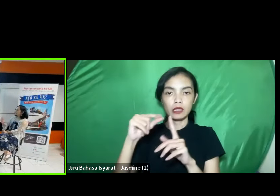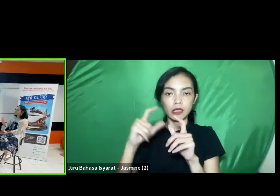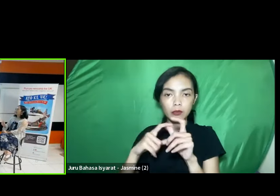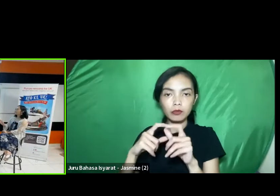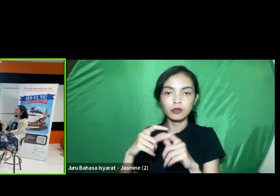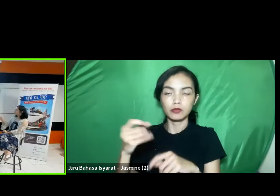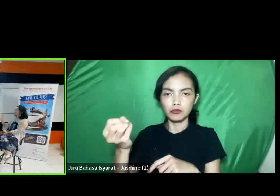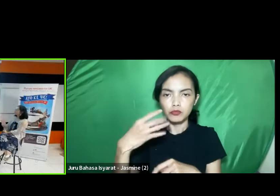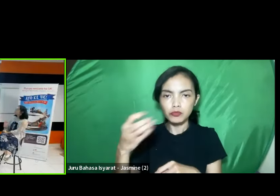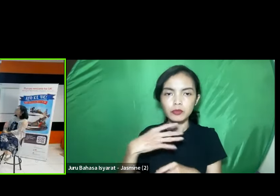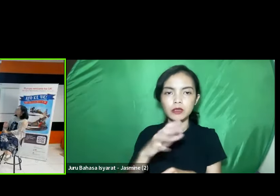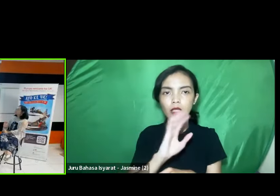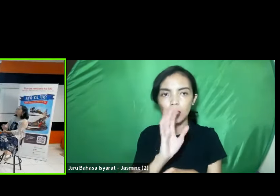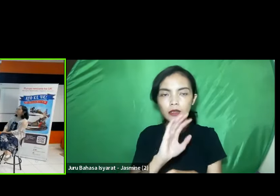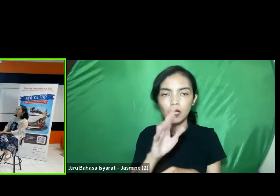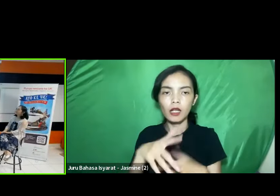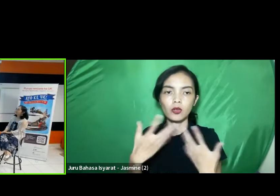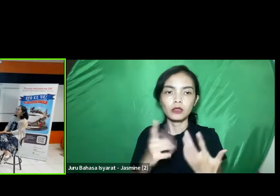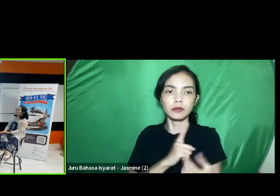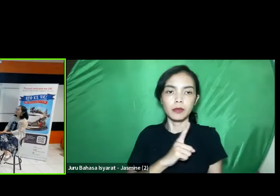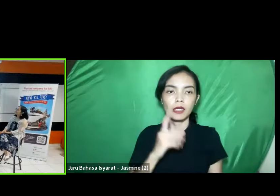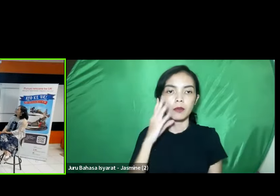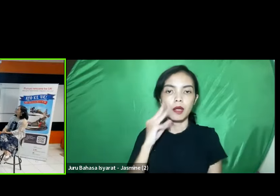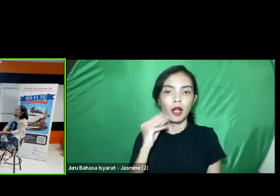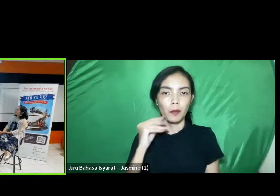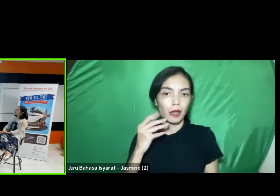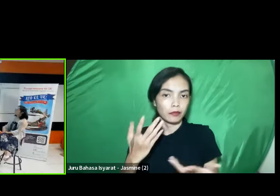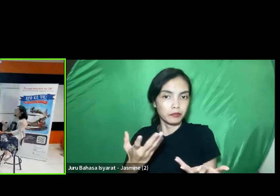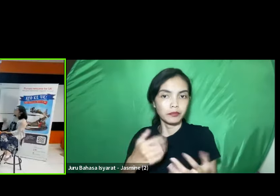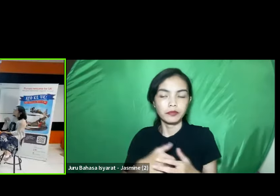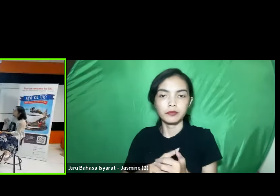juga jangan-jangan atau dari pengalaman pribadi juga